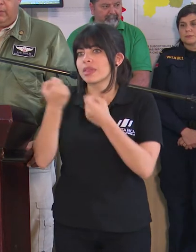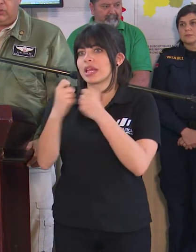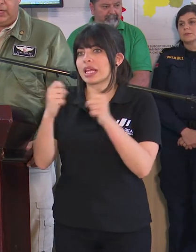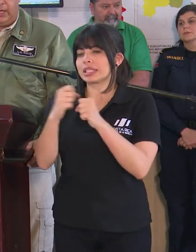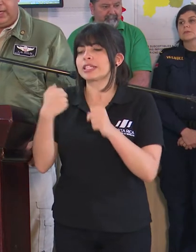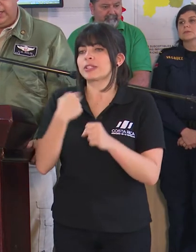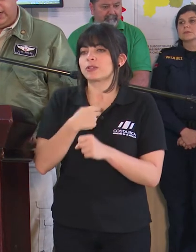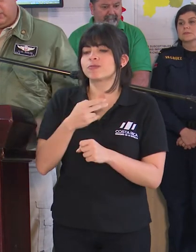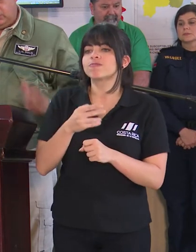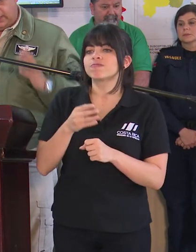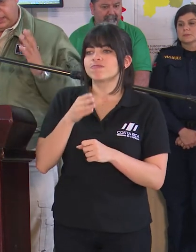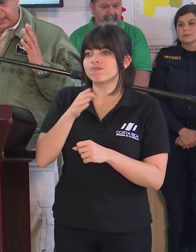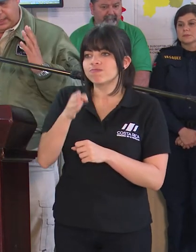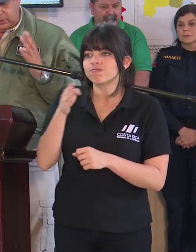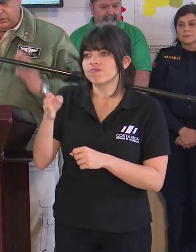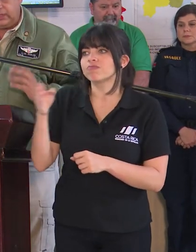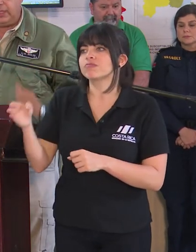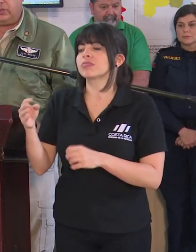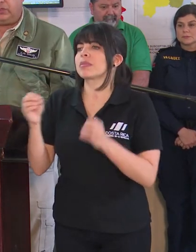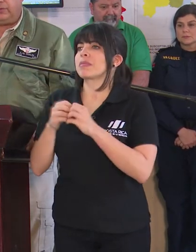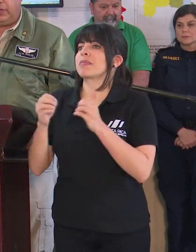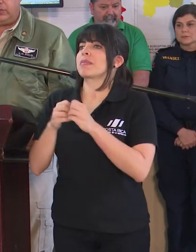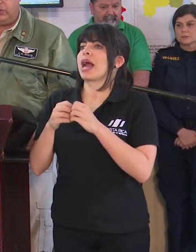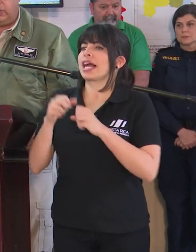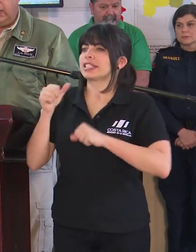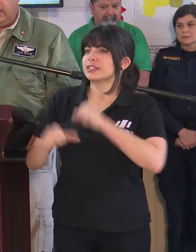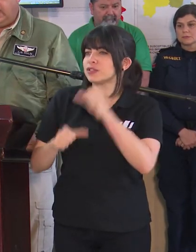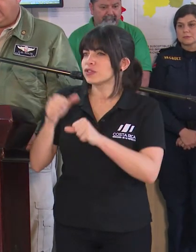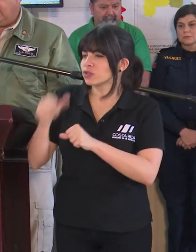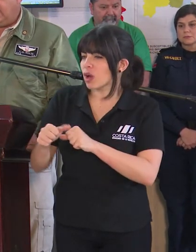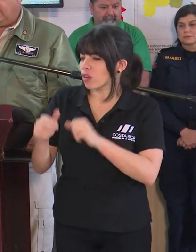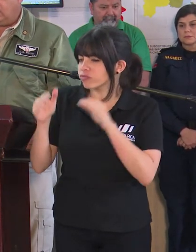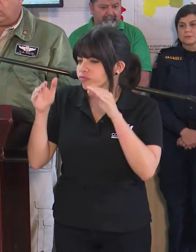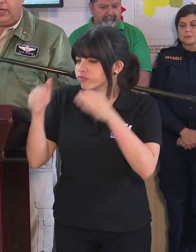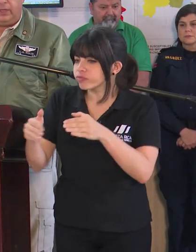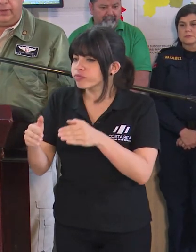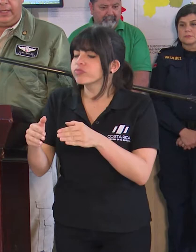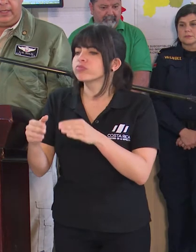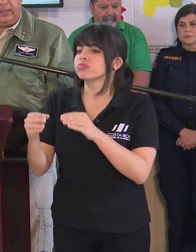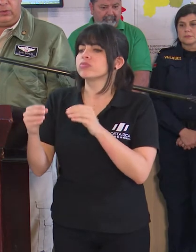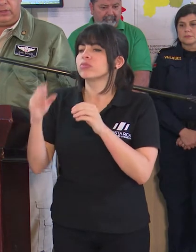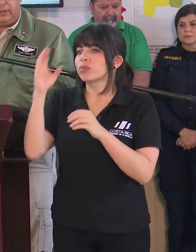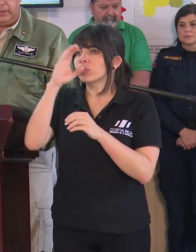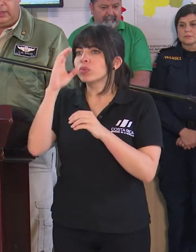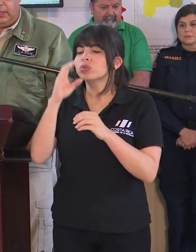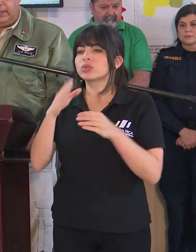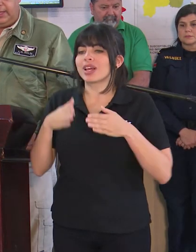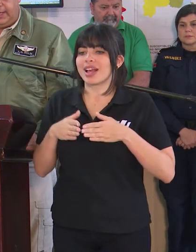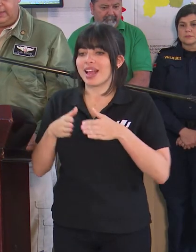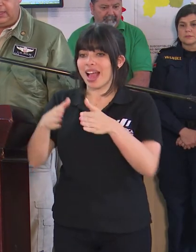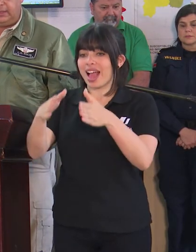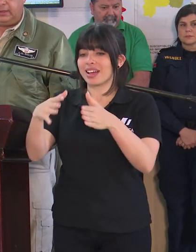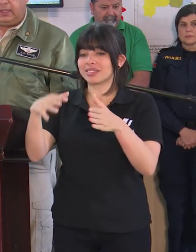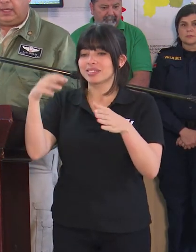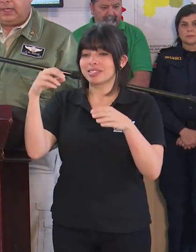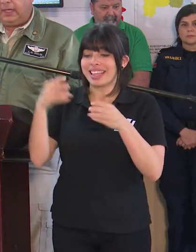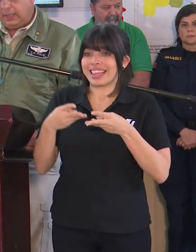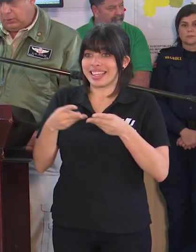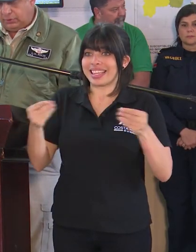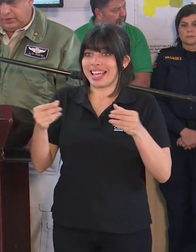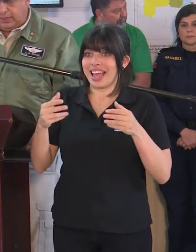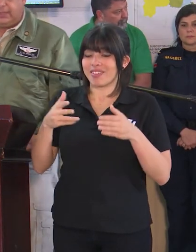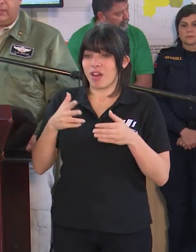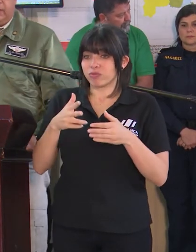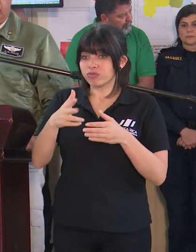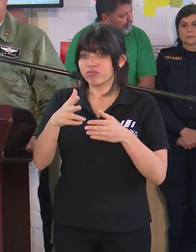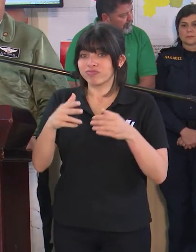que íbamos a generar una gran concentración de esfuerzos en la conectividad de rutas terrestres y en